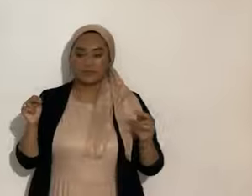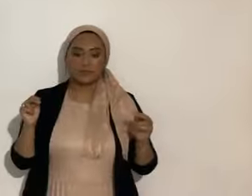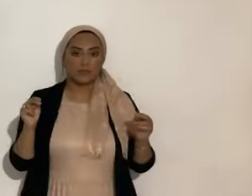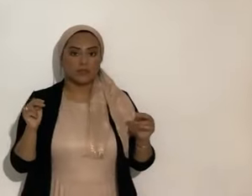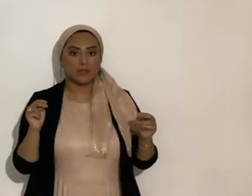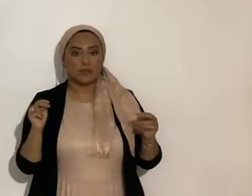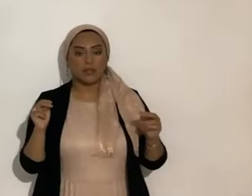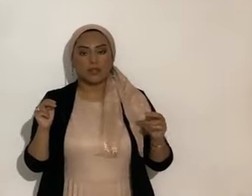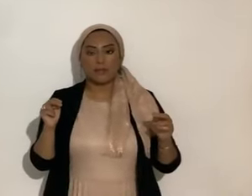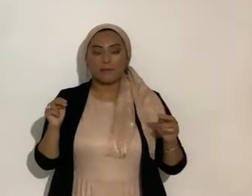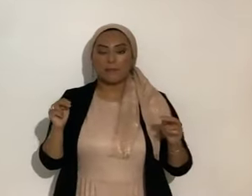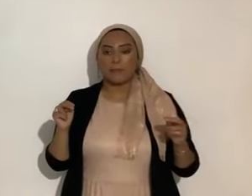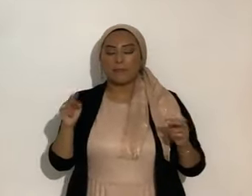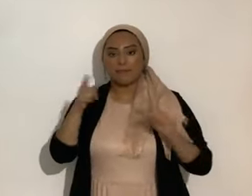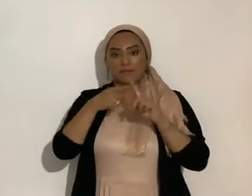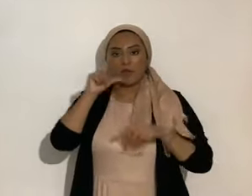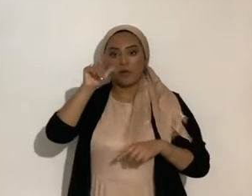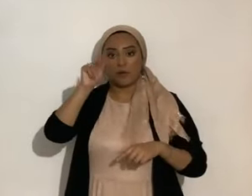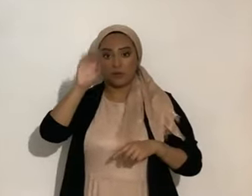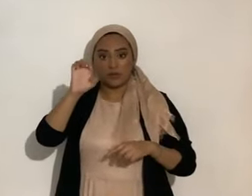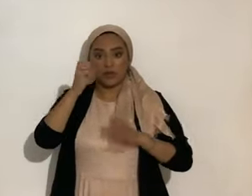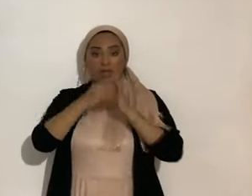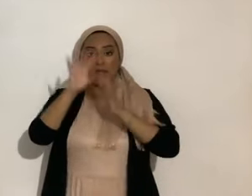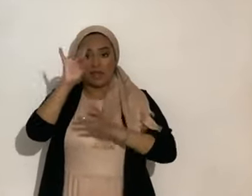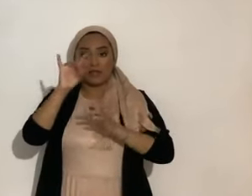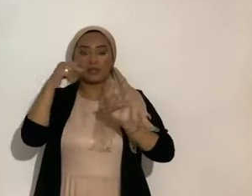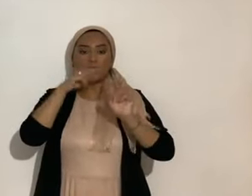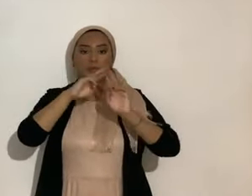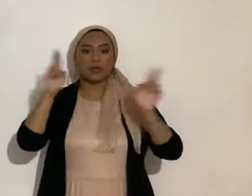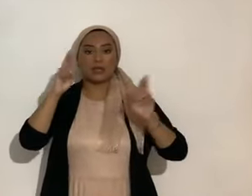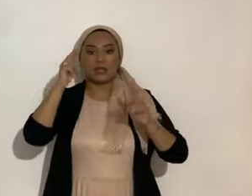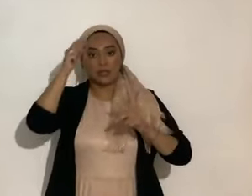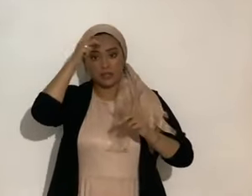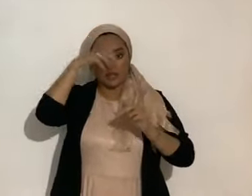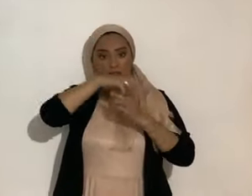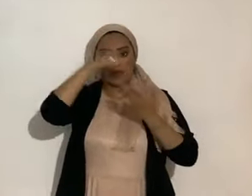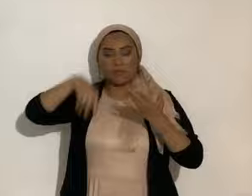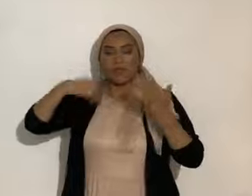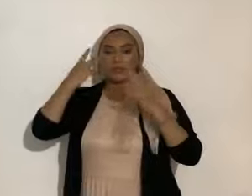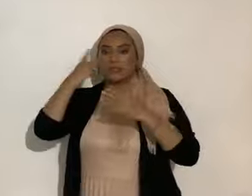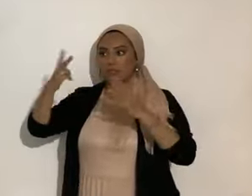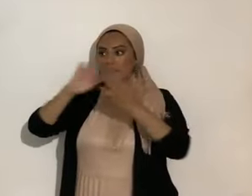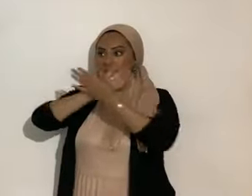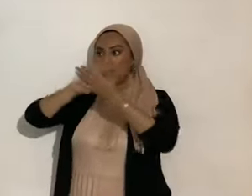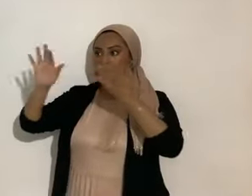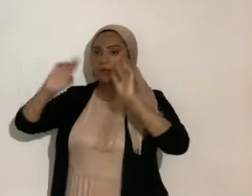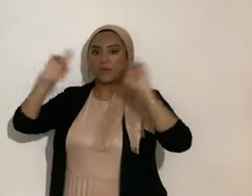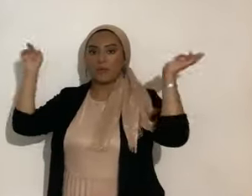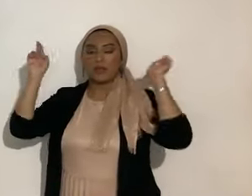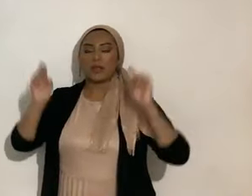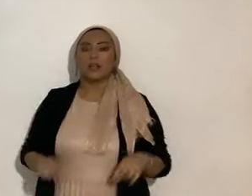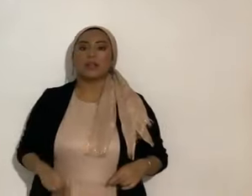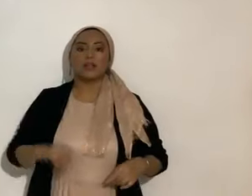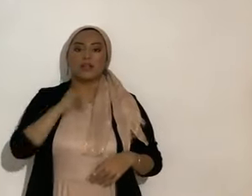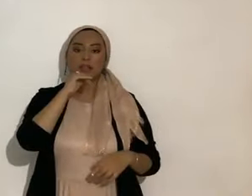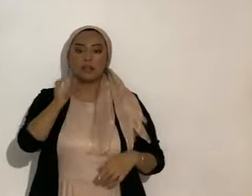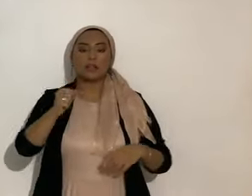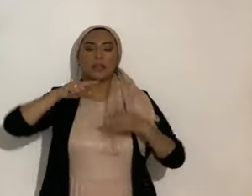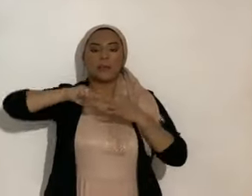ex-endemoniado, es decir, de Lucas 8, ya veía las cosas claras. Entonces, es el principio de